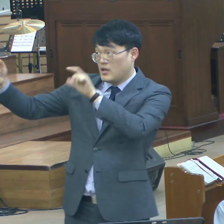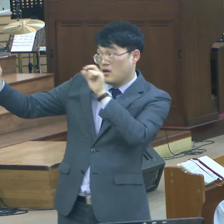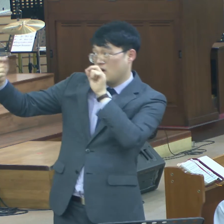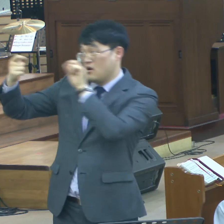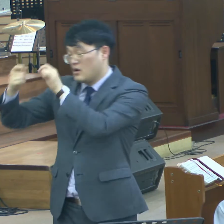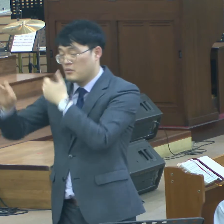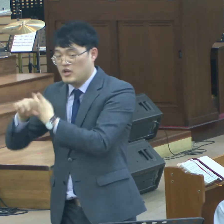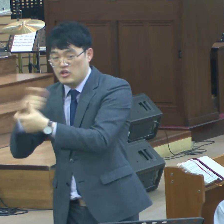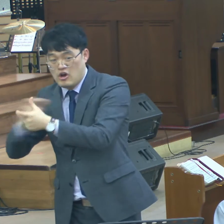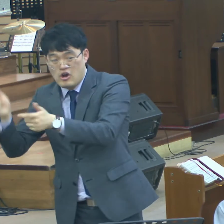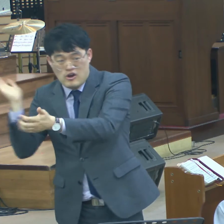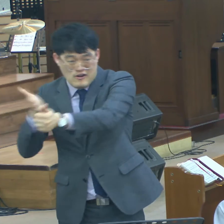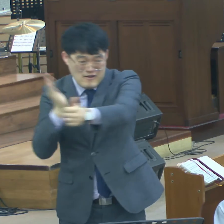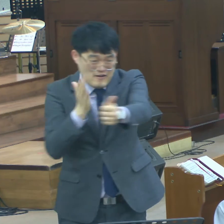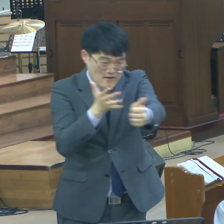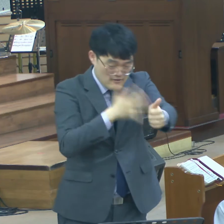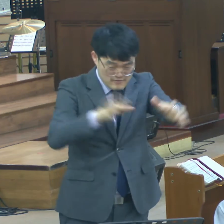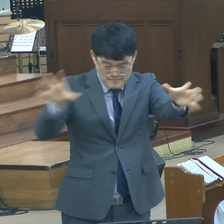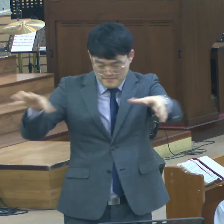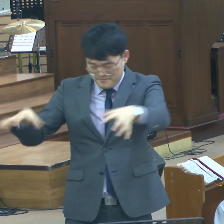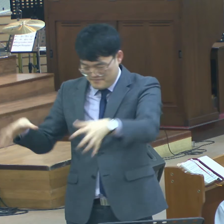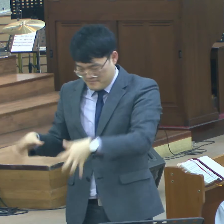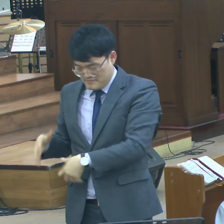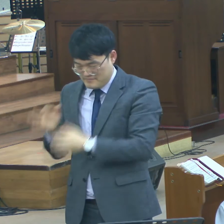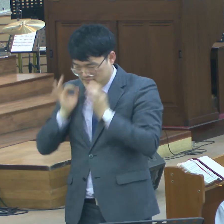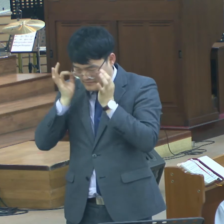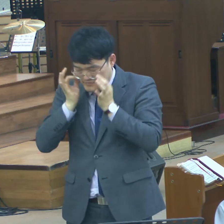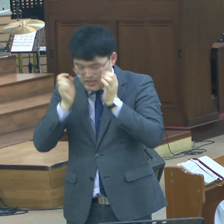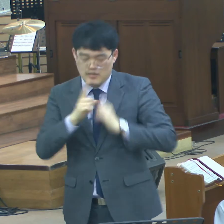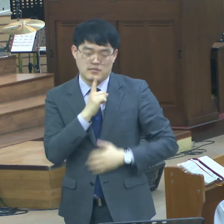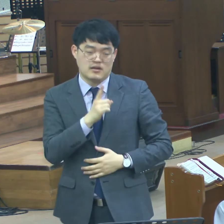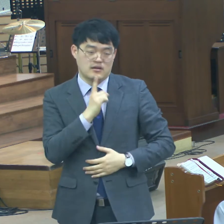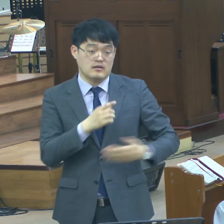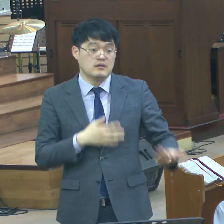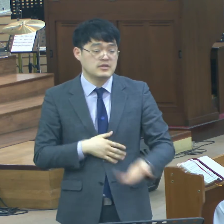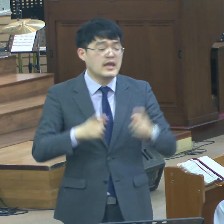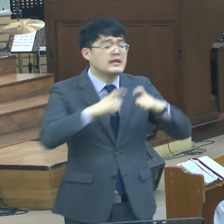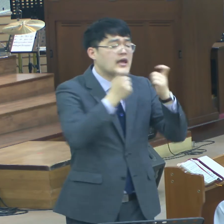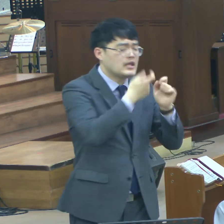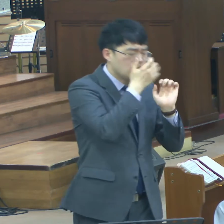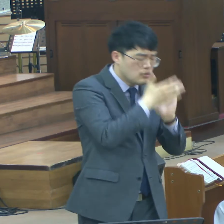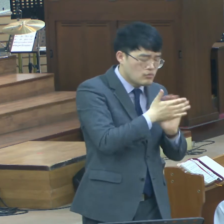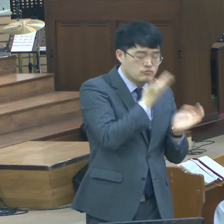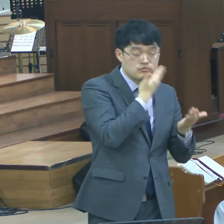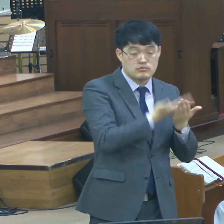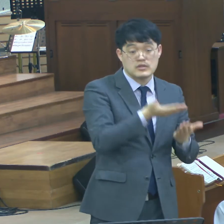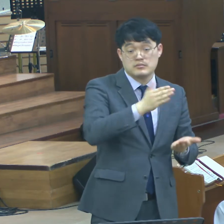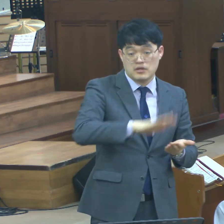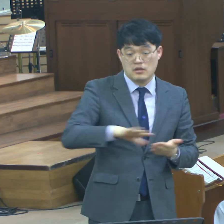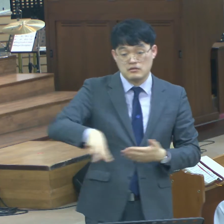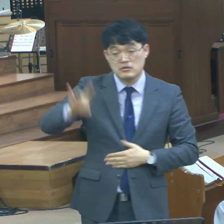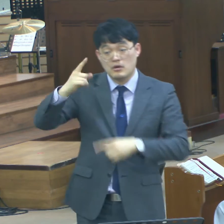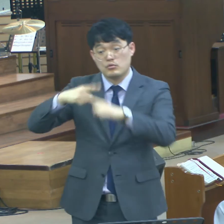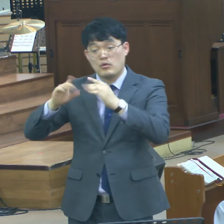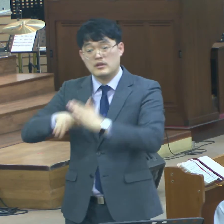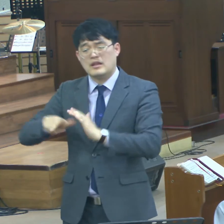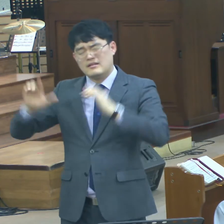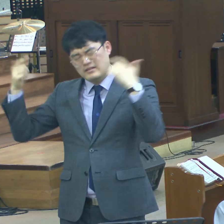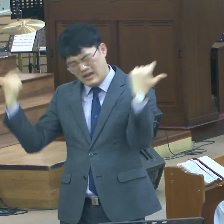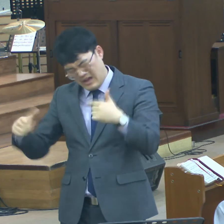중요하지만 초대교회는 날마다 모였단 말이죠. 그 부흥의 비결이 날마다 모여서 기도하는 거예요.